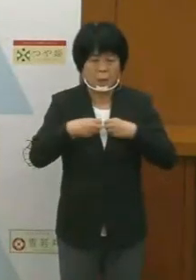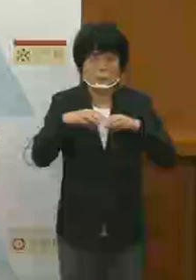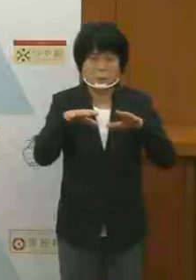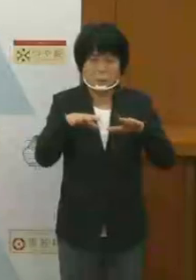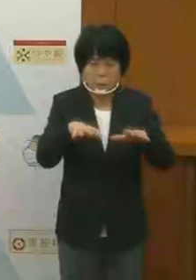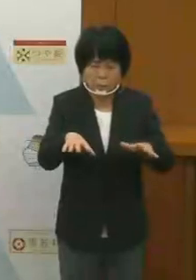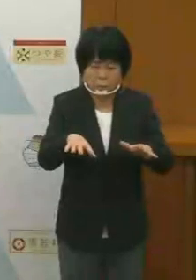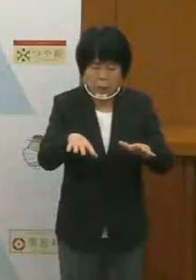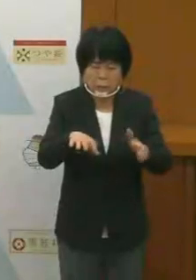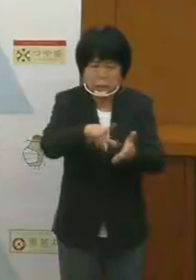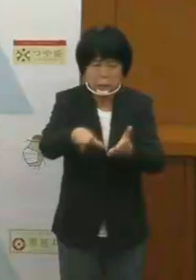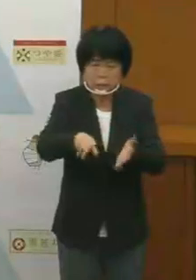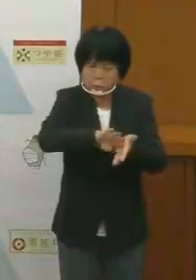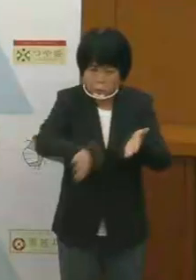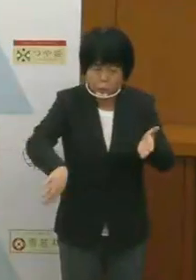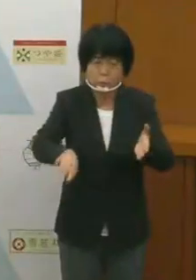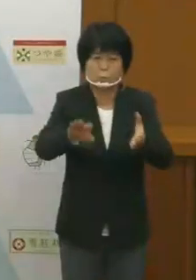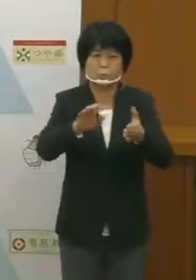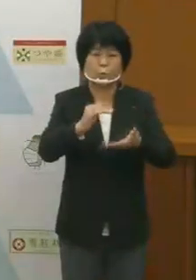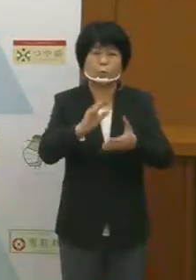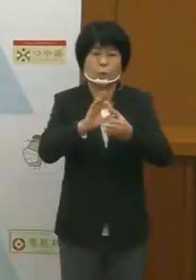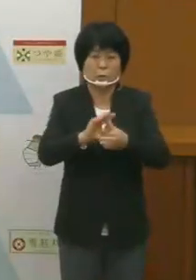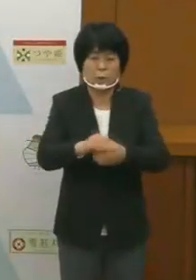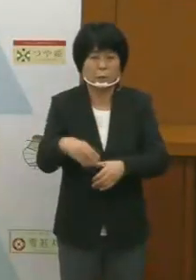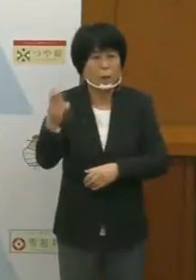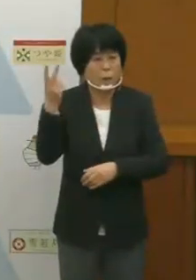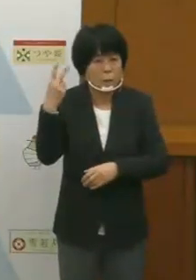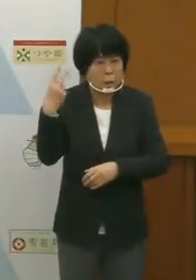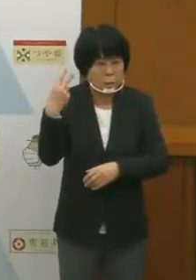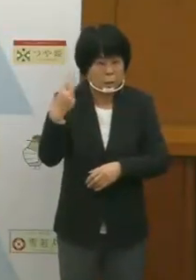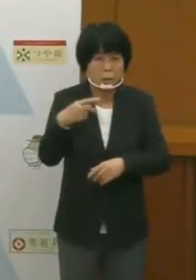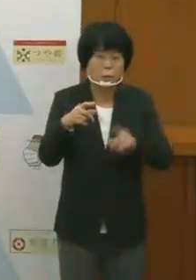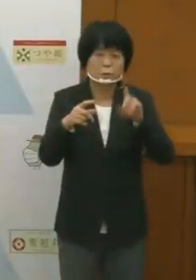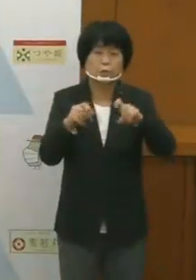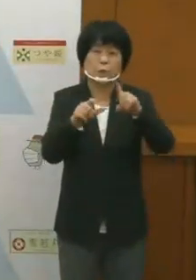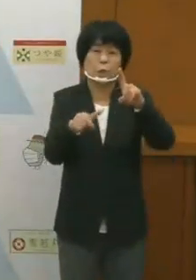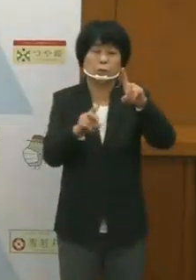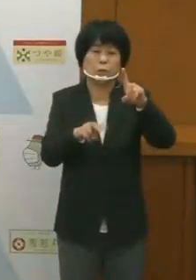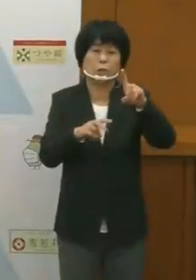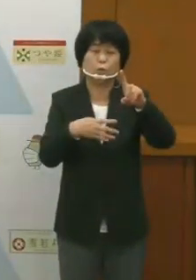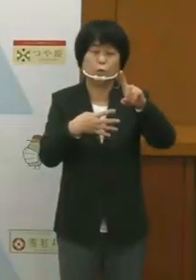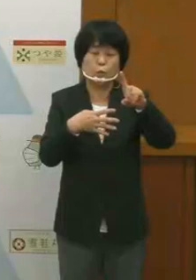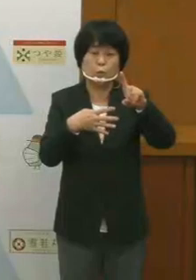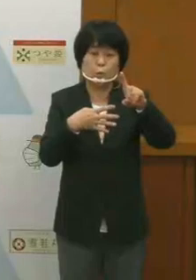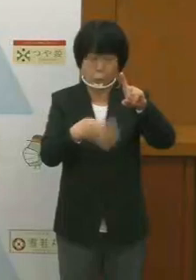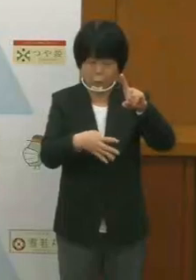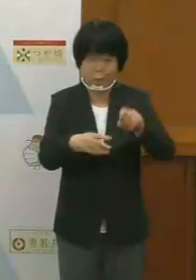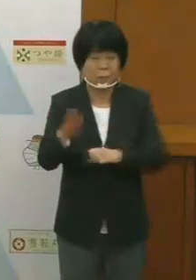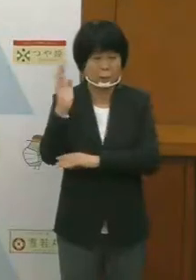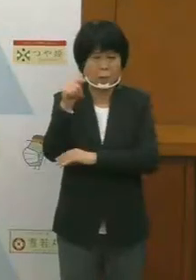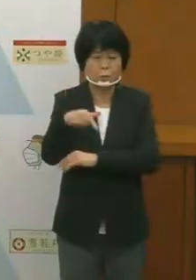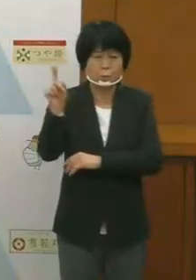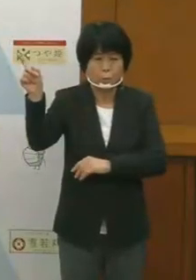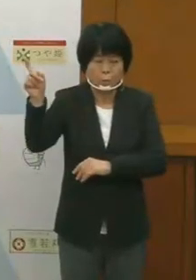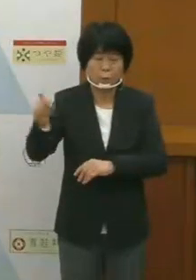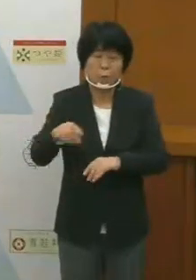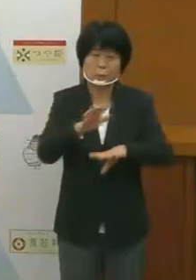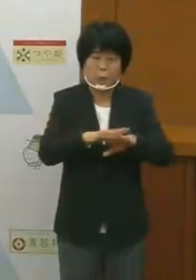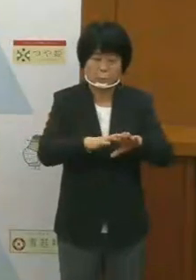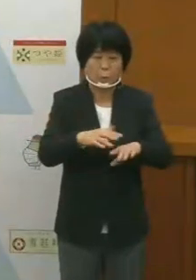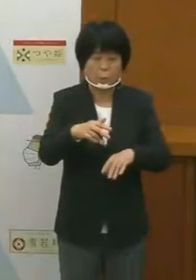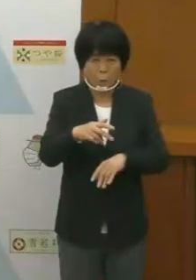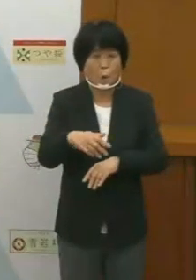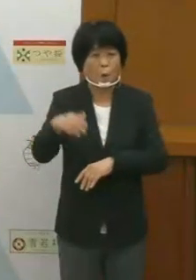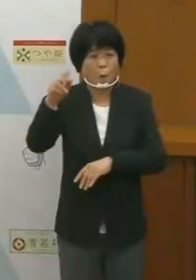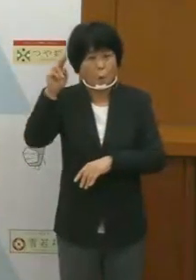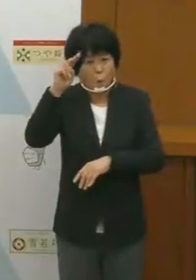外することにつきましては、一昨日、11月24日に政府が札幌市、